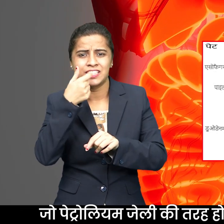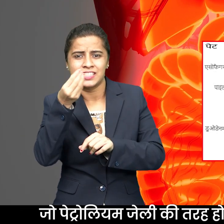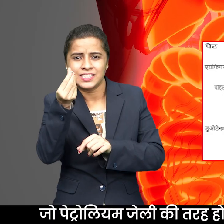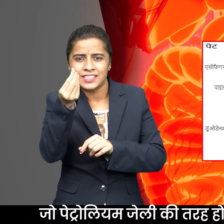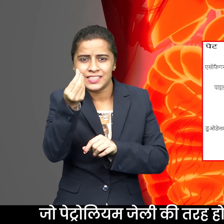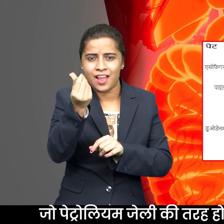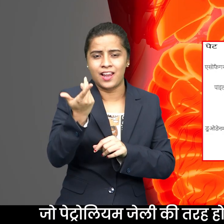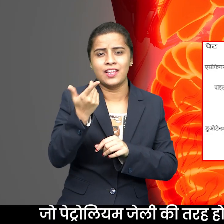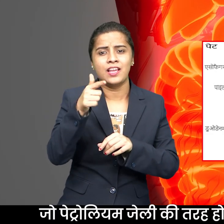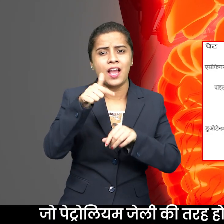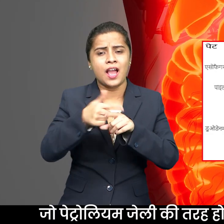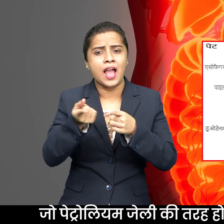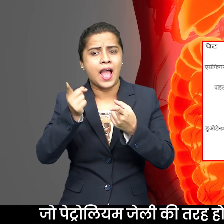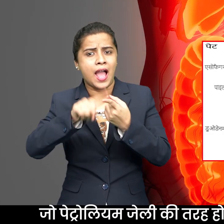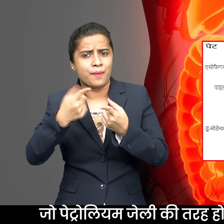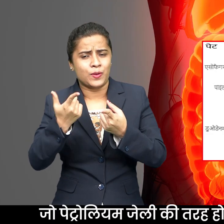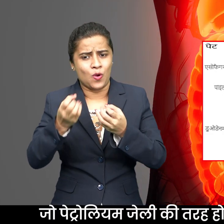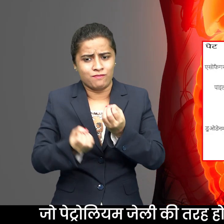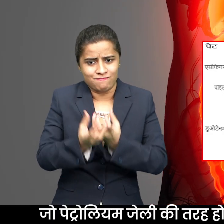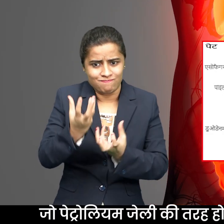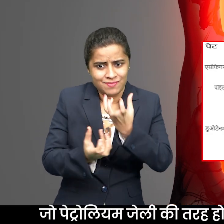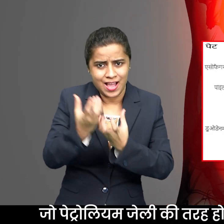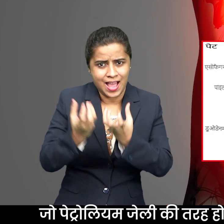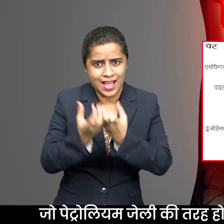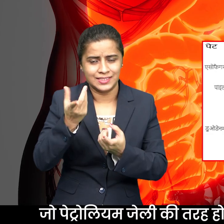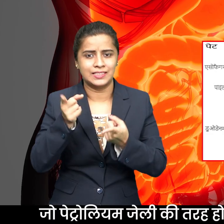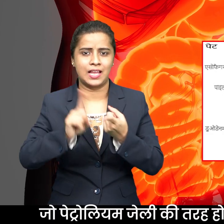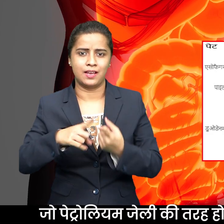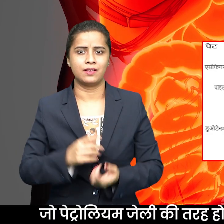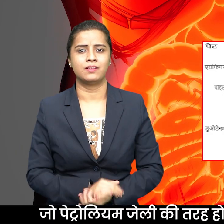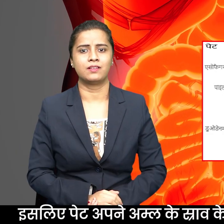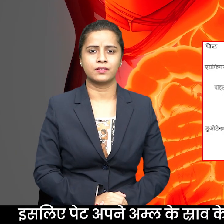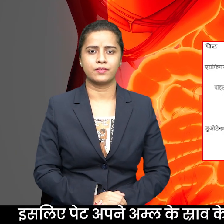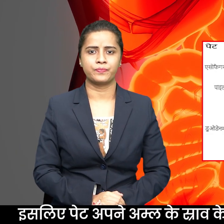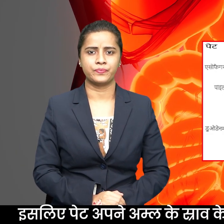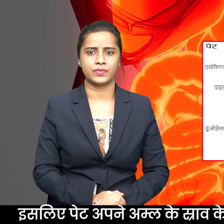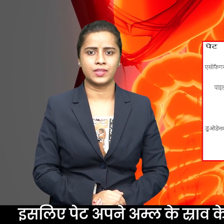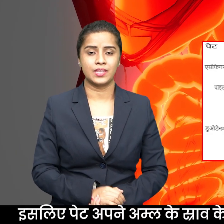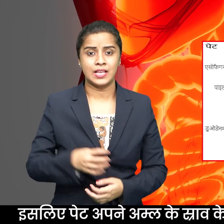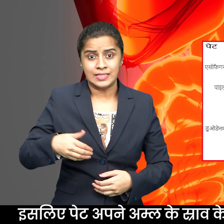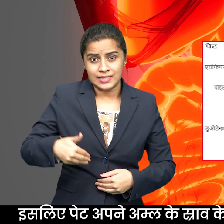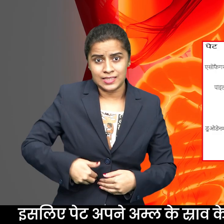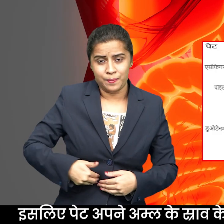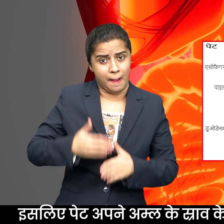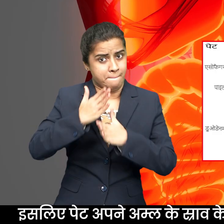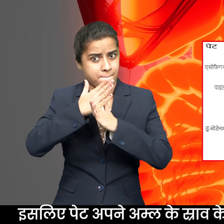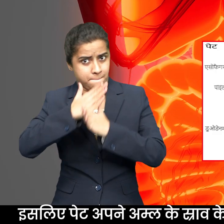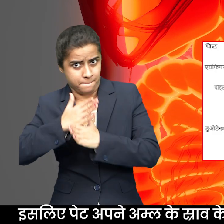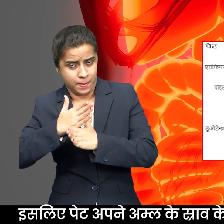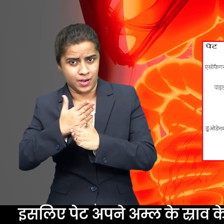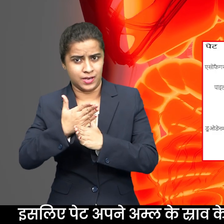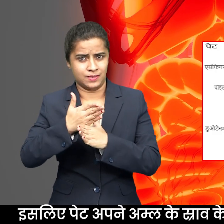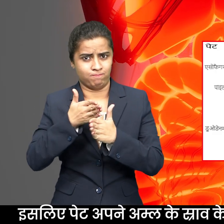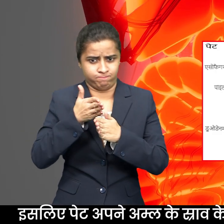जेली की तरह होता है और यह अम्ल की प्रक्रिया को रोकता है। इसलिए पेट अपने